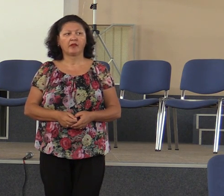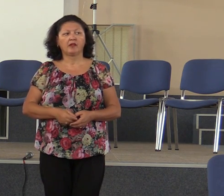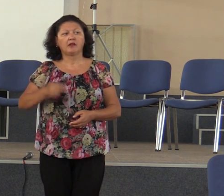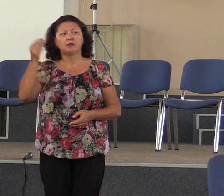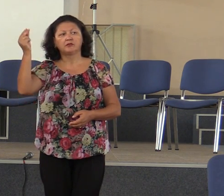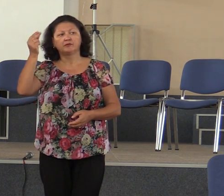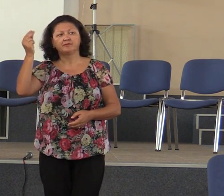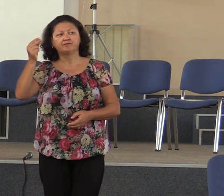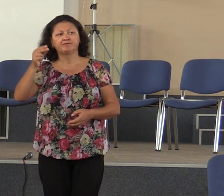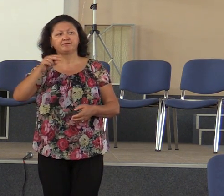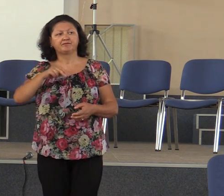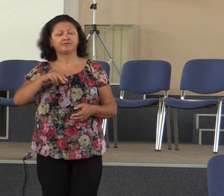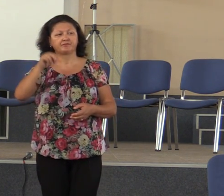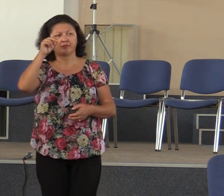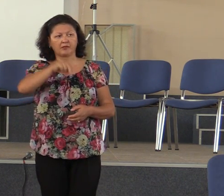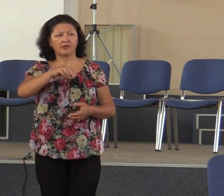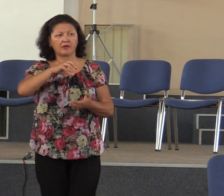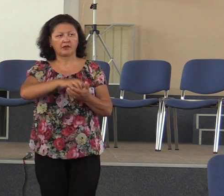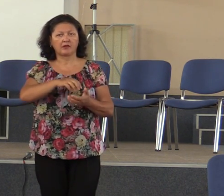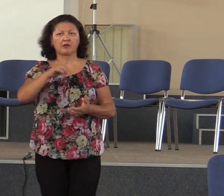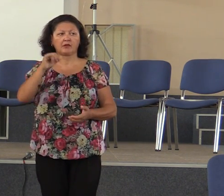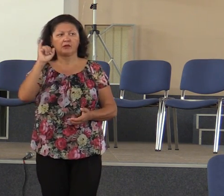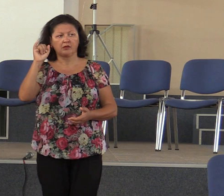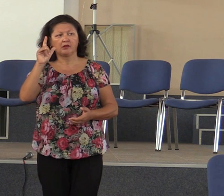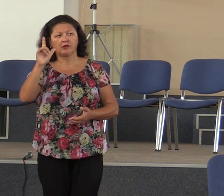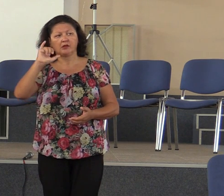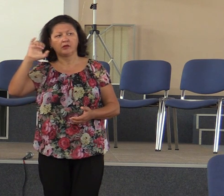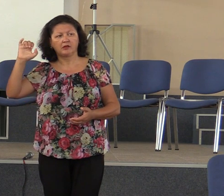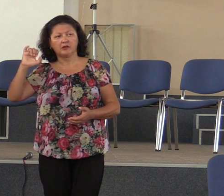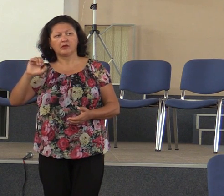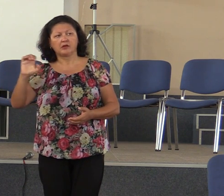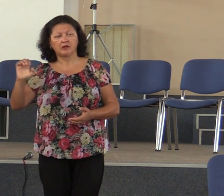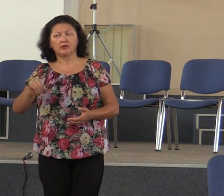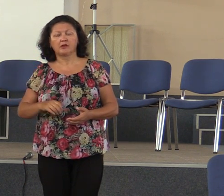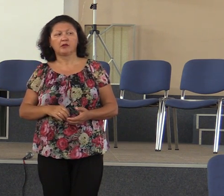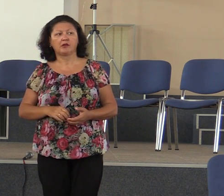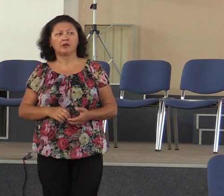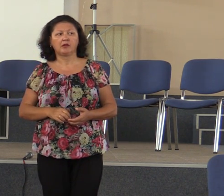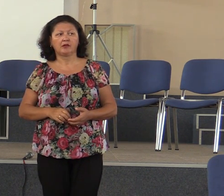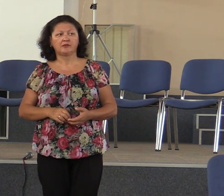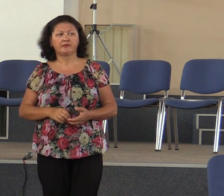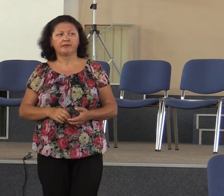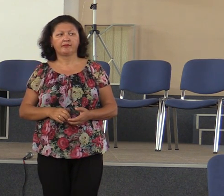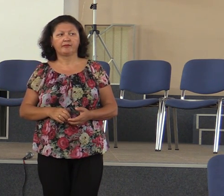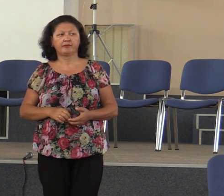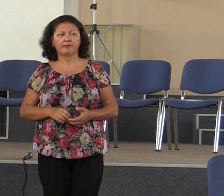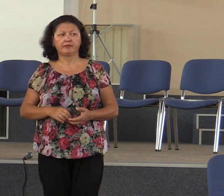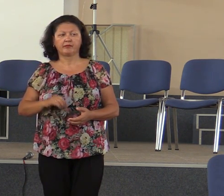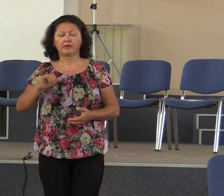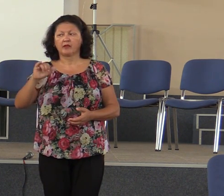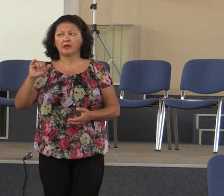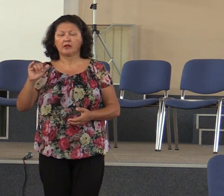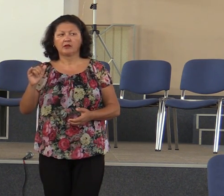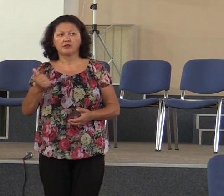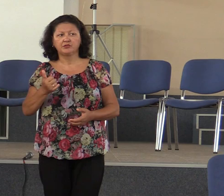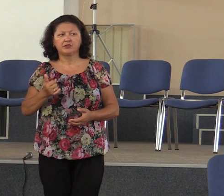omul cu porecla poate ajunge să-l lovească, ci unde ceva supraomenesc te poate